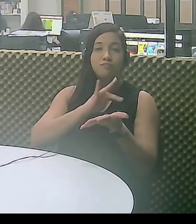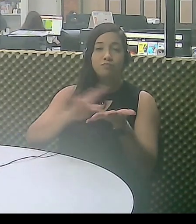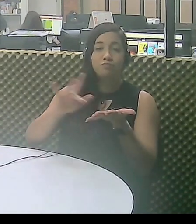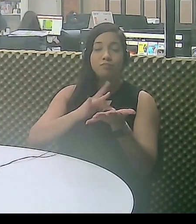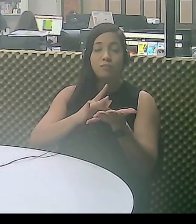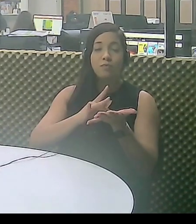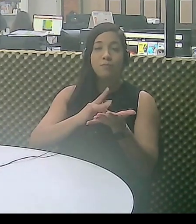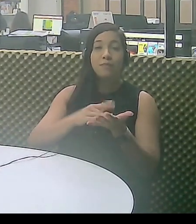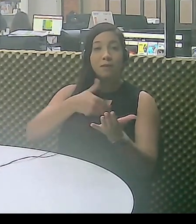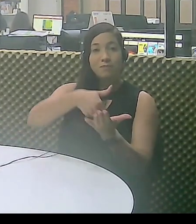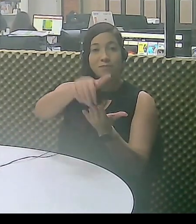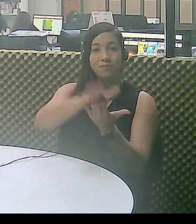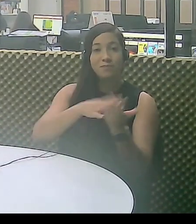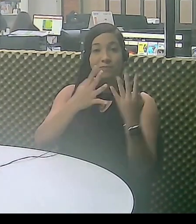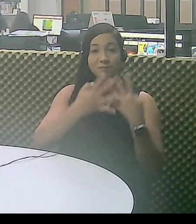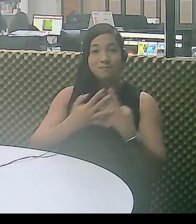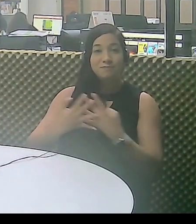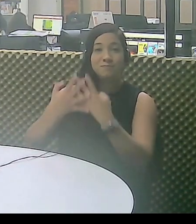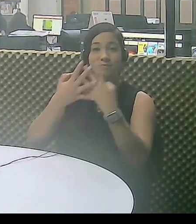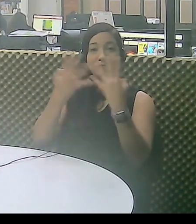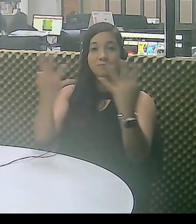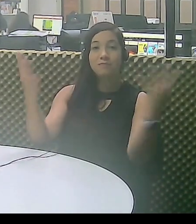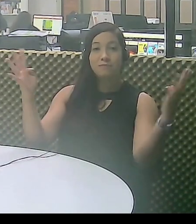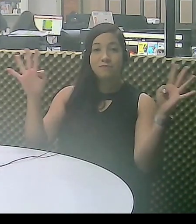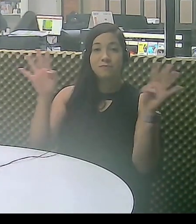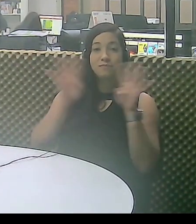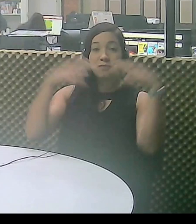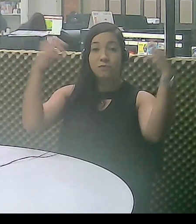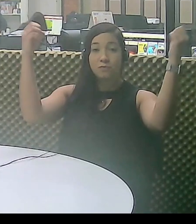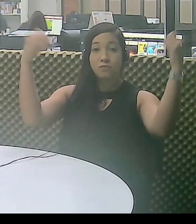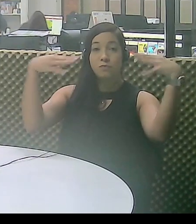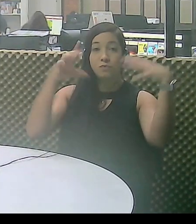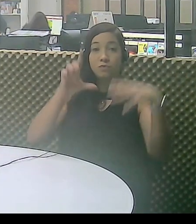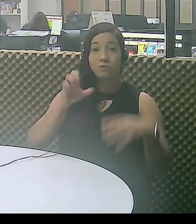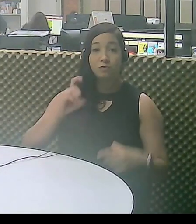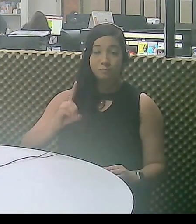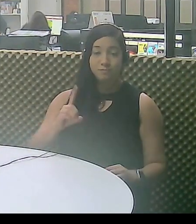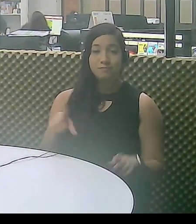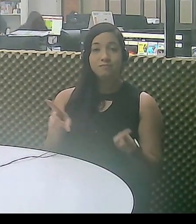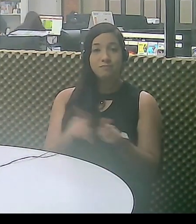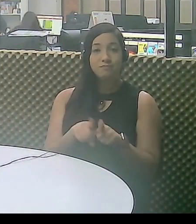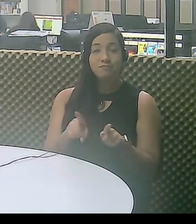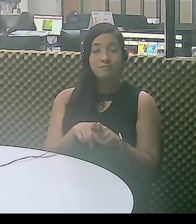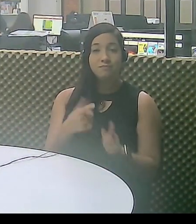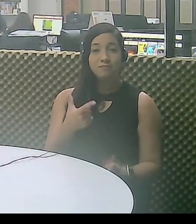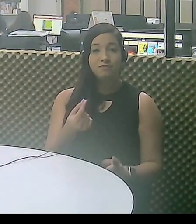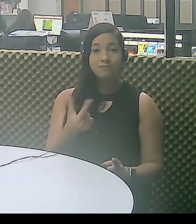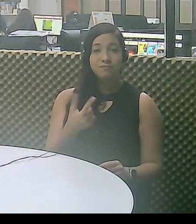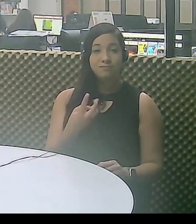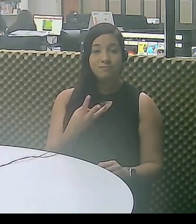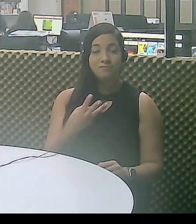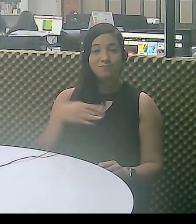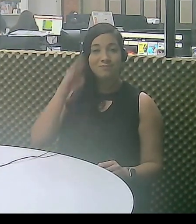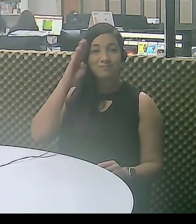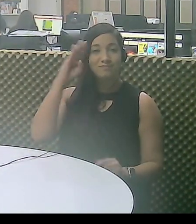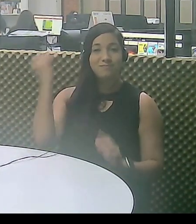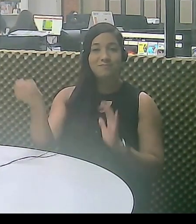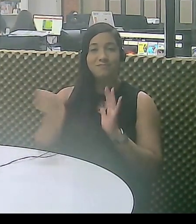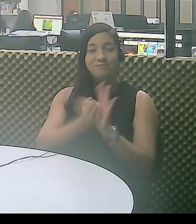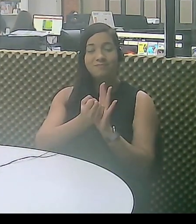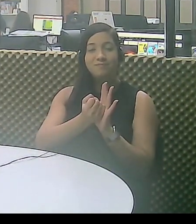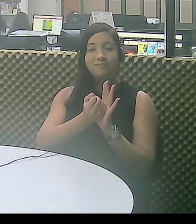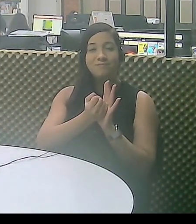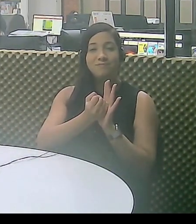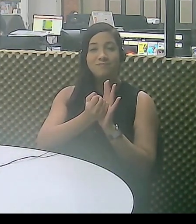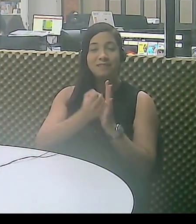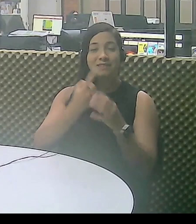recebeu pintura, rede, alambrados e iluminação em LED. Também em 2023, o principal cartão postal